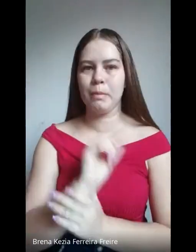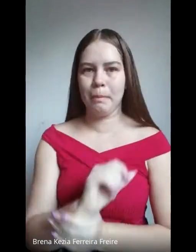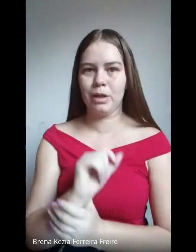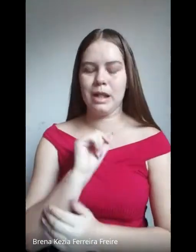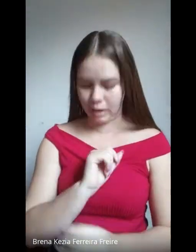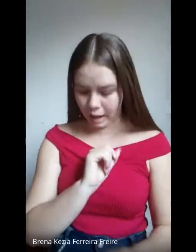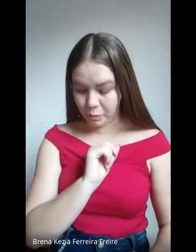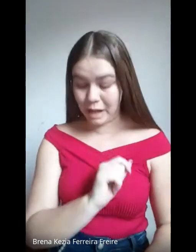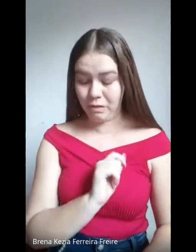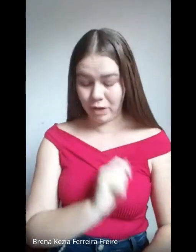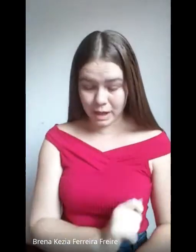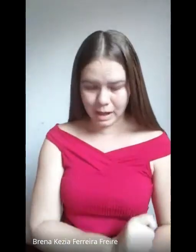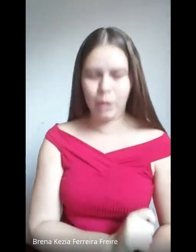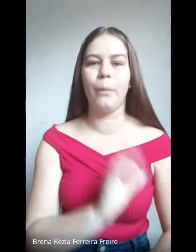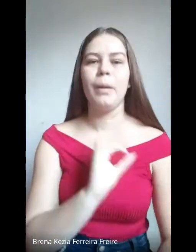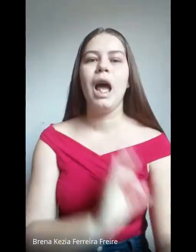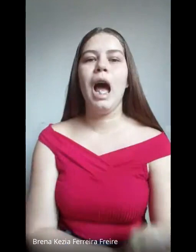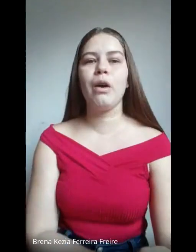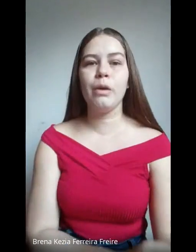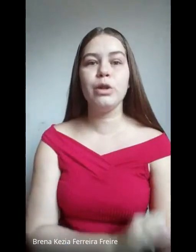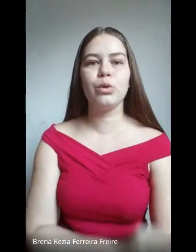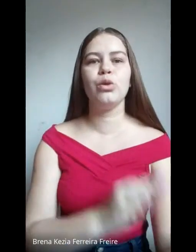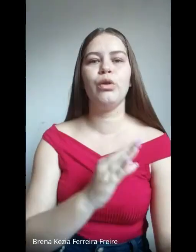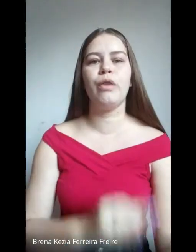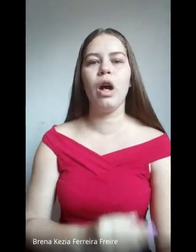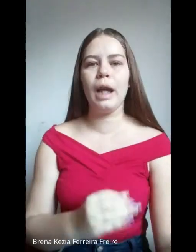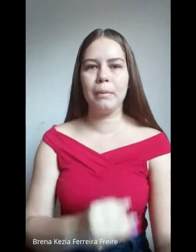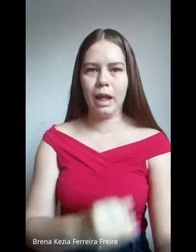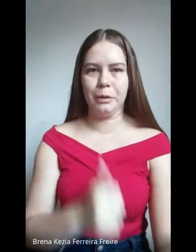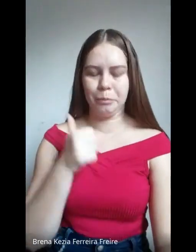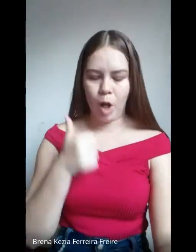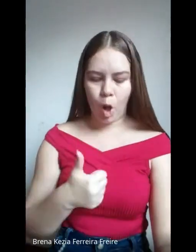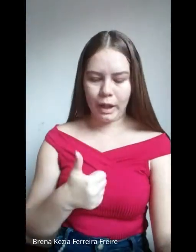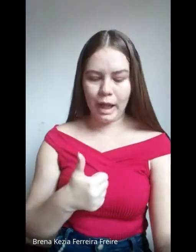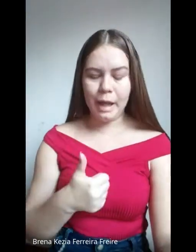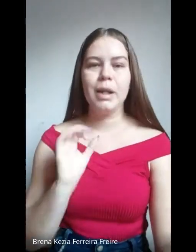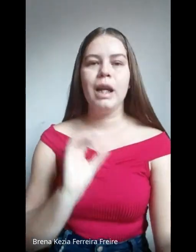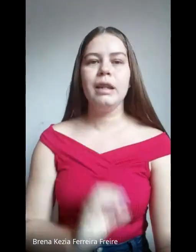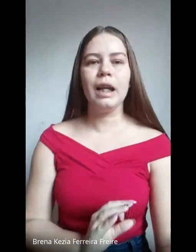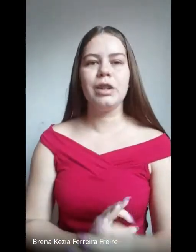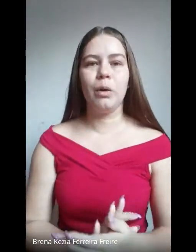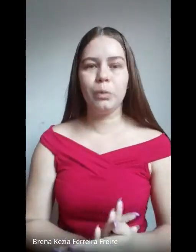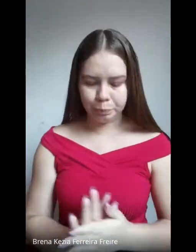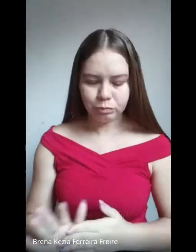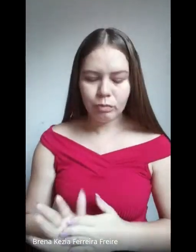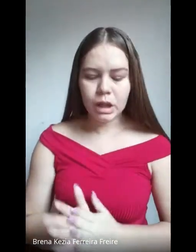página 225. Agora o estudo do vocabulário, ok? Na questão 1, tinha